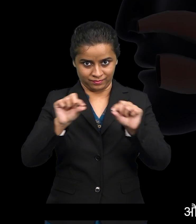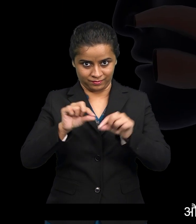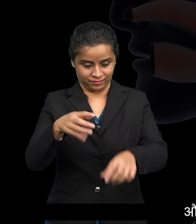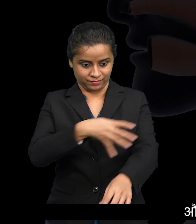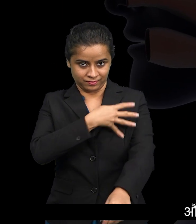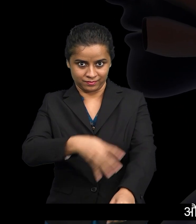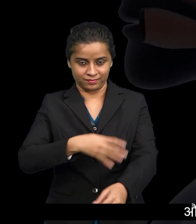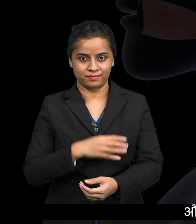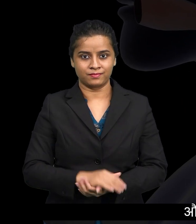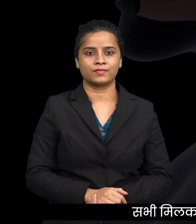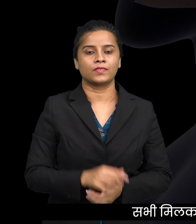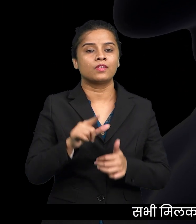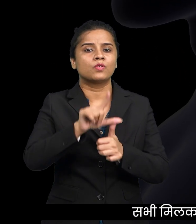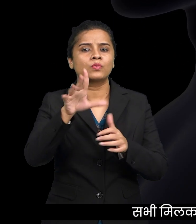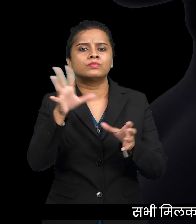वाहिकाएं।